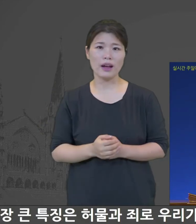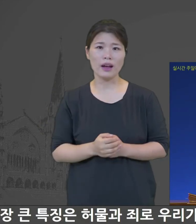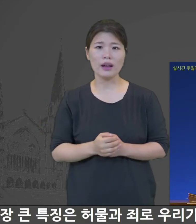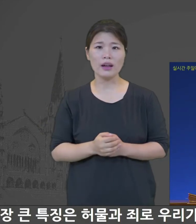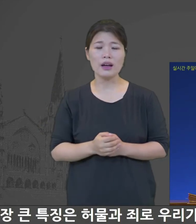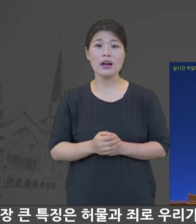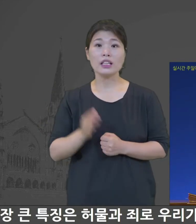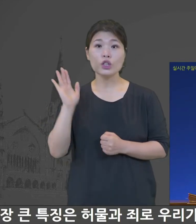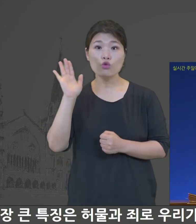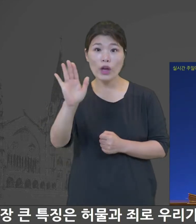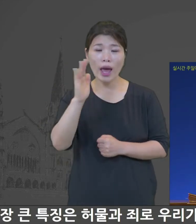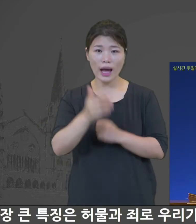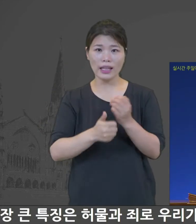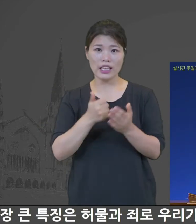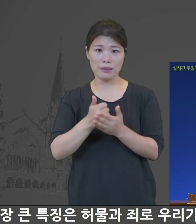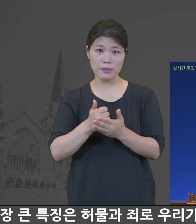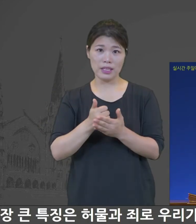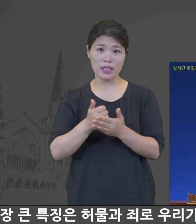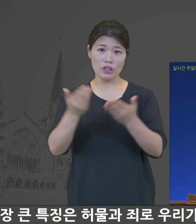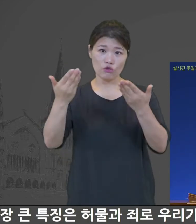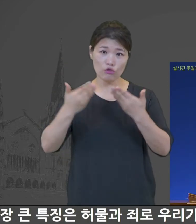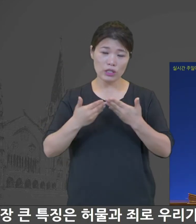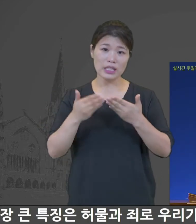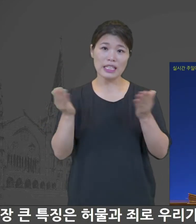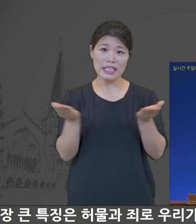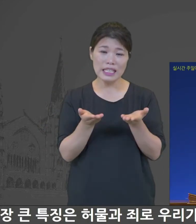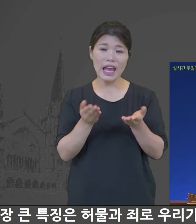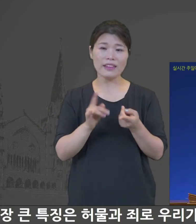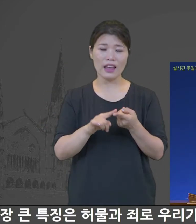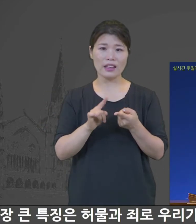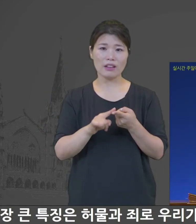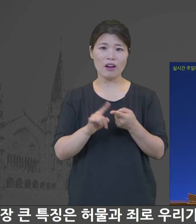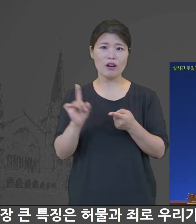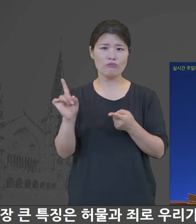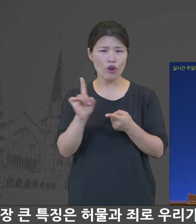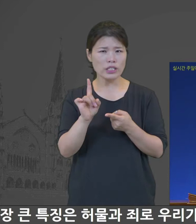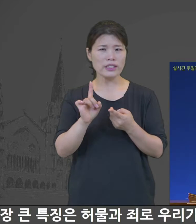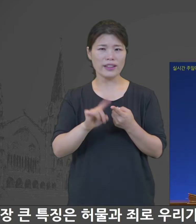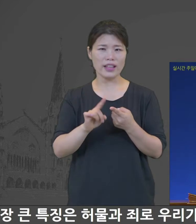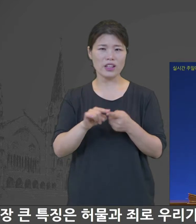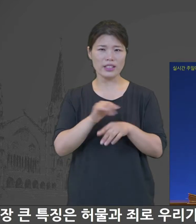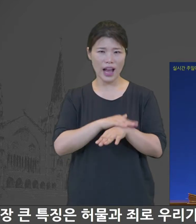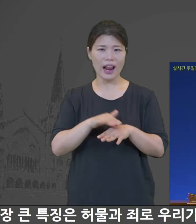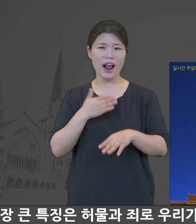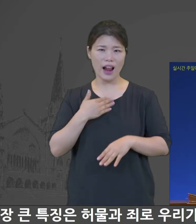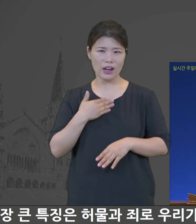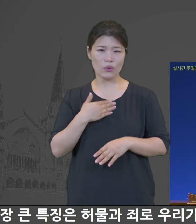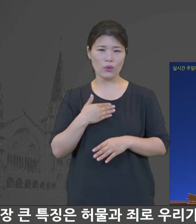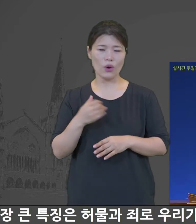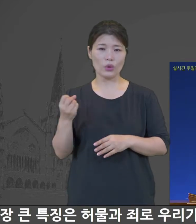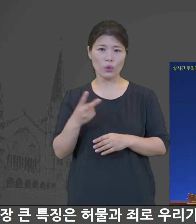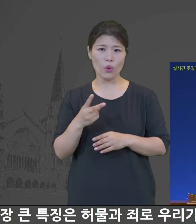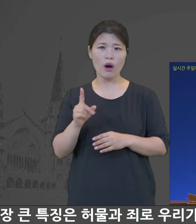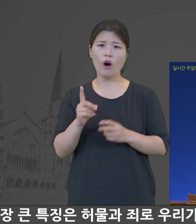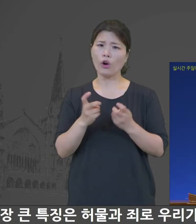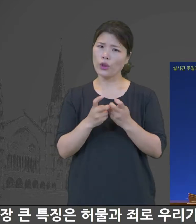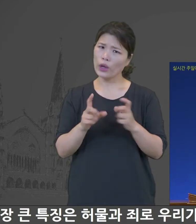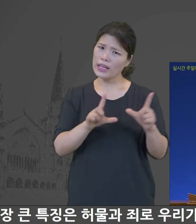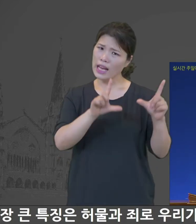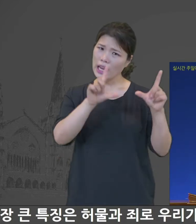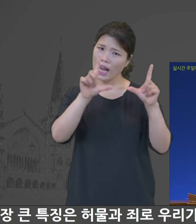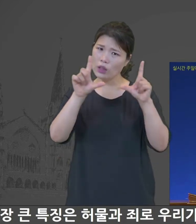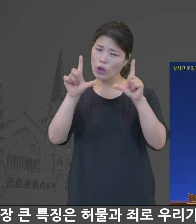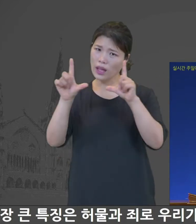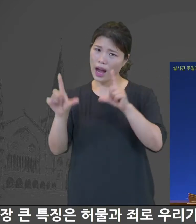하나님이 하신 일, 그 은혜에 대해서도 그것이 무엇인지를 더 잘 알게 되며 어떻게 살아 반응해야